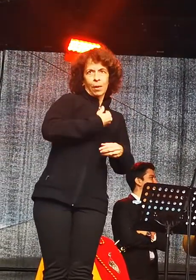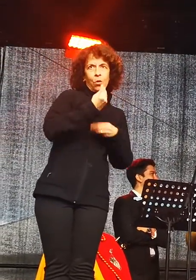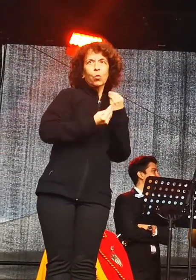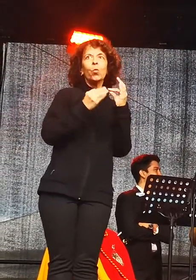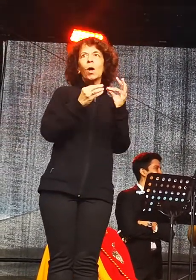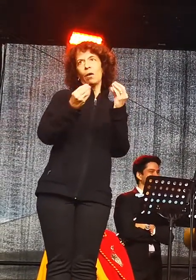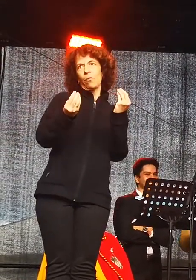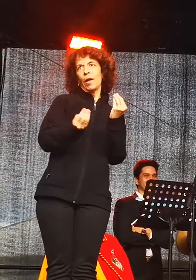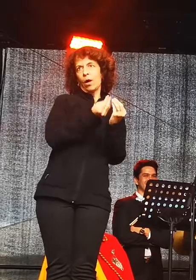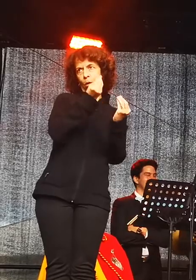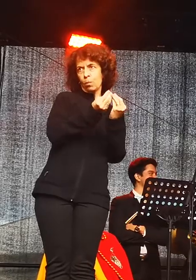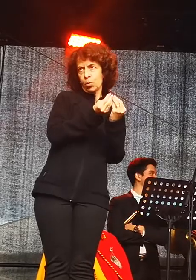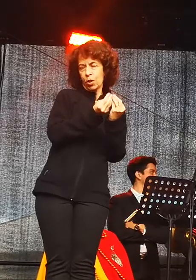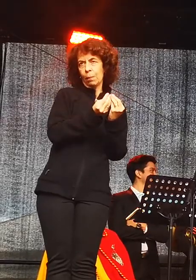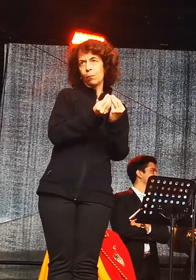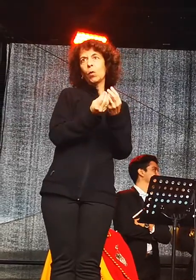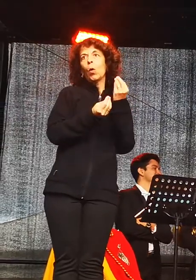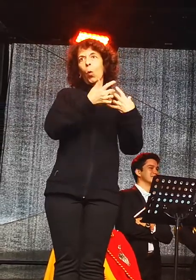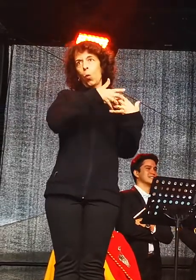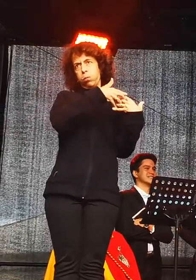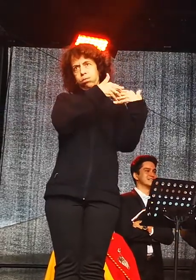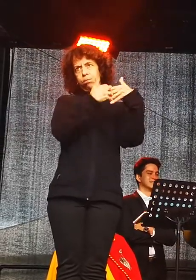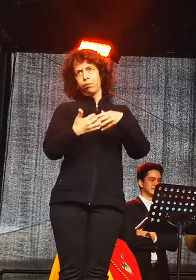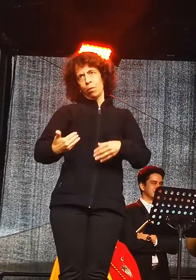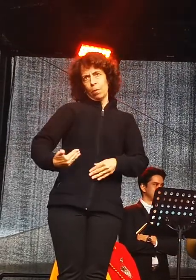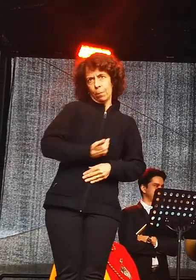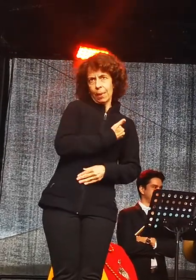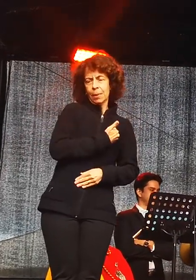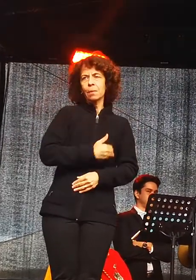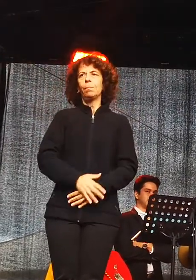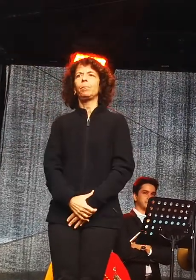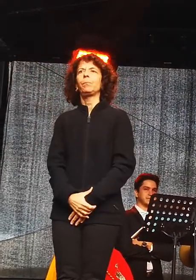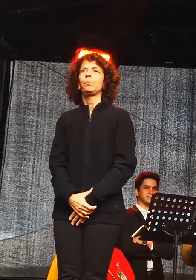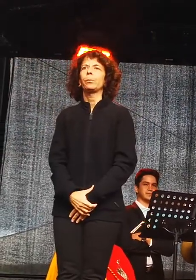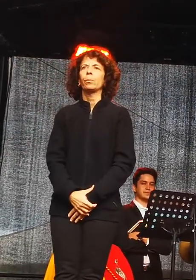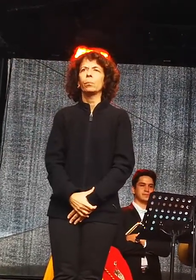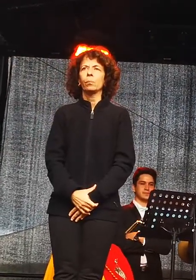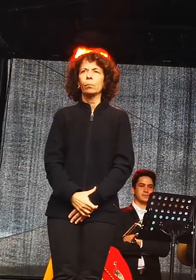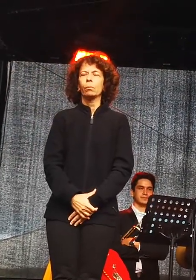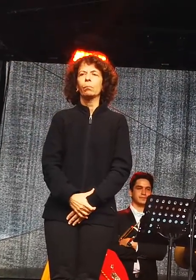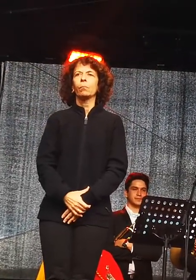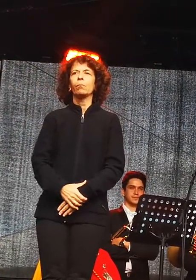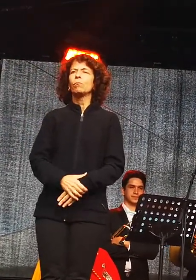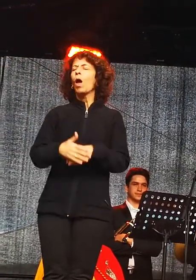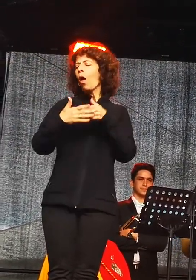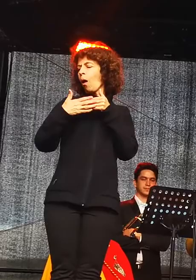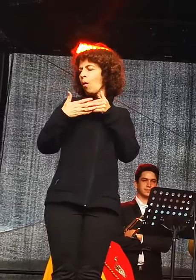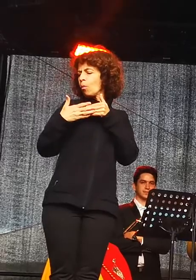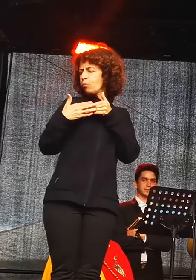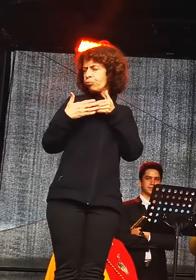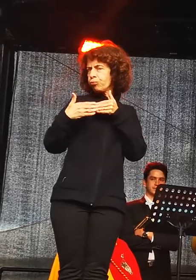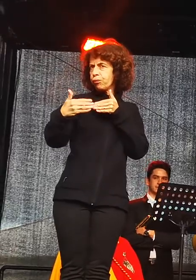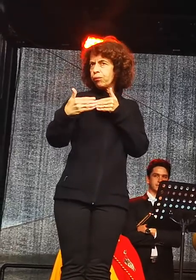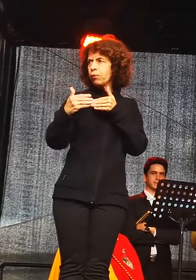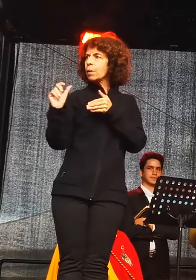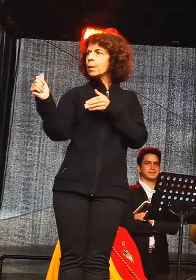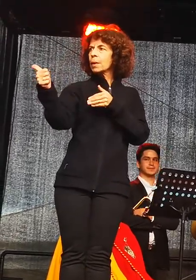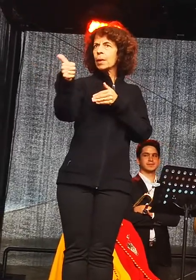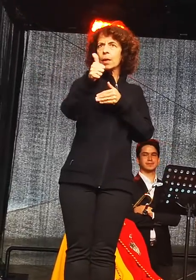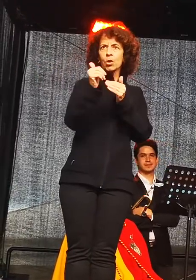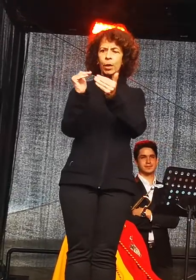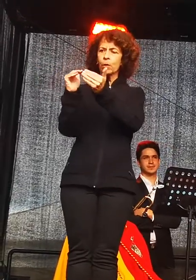eux, les attaqueraient ou leur causeraient quelques dommages. Quoi qu'il arrive, chacune